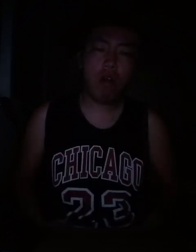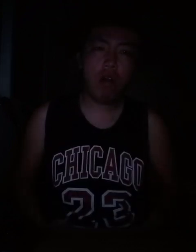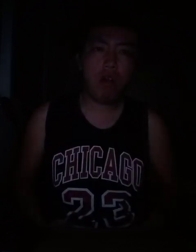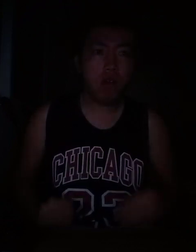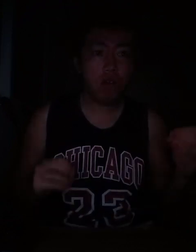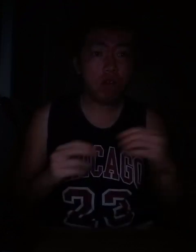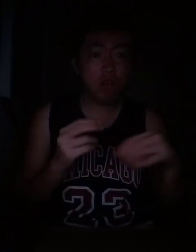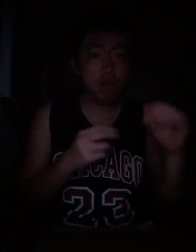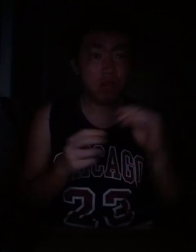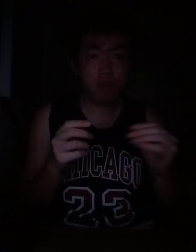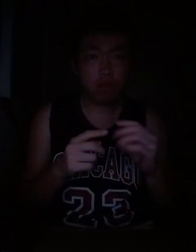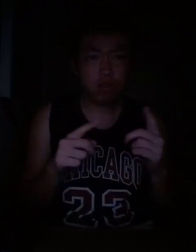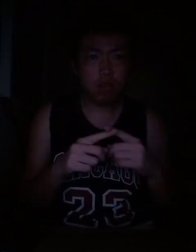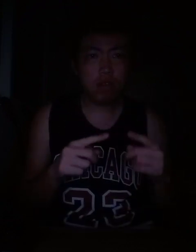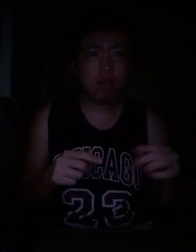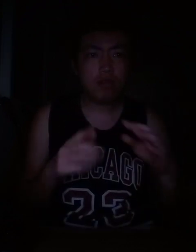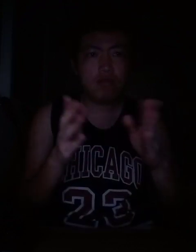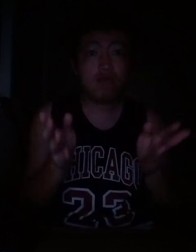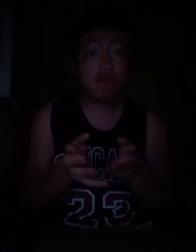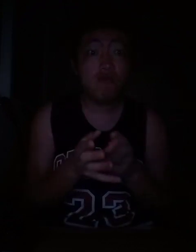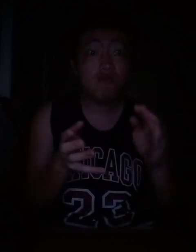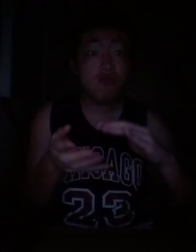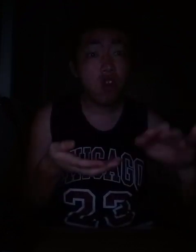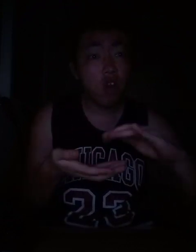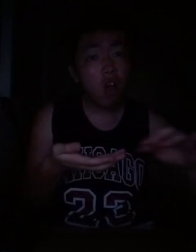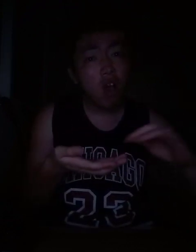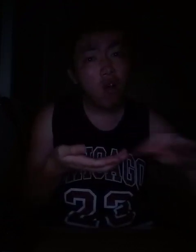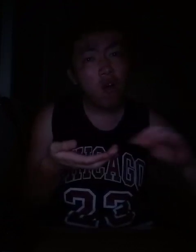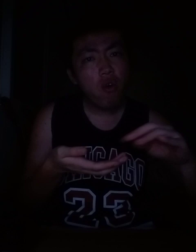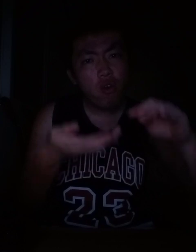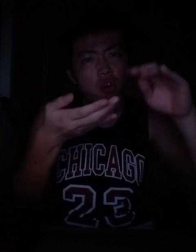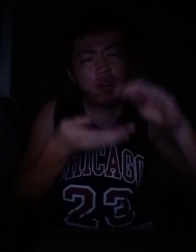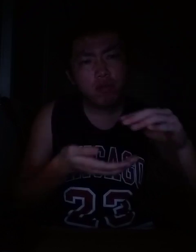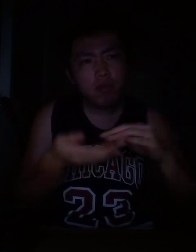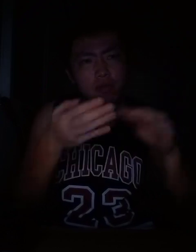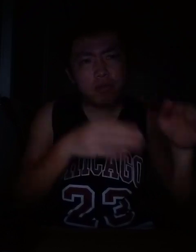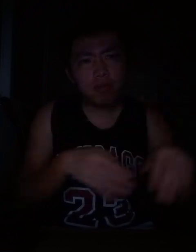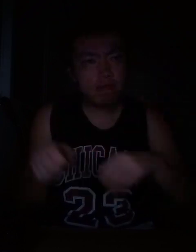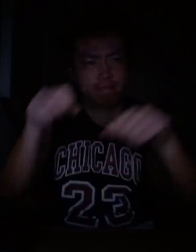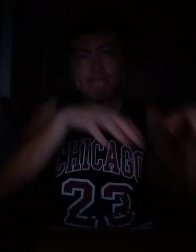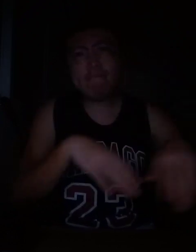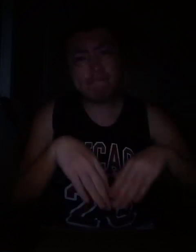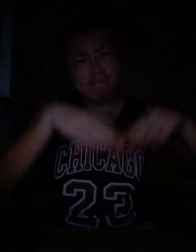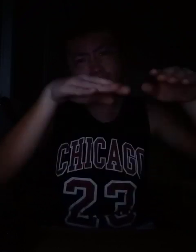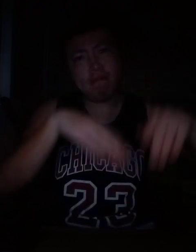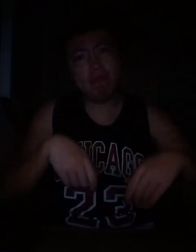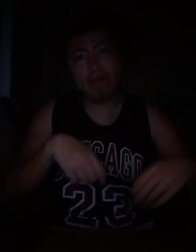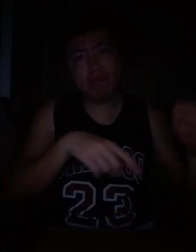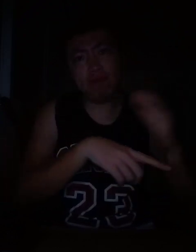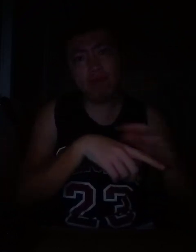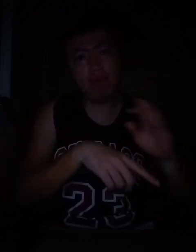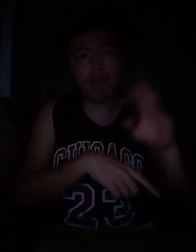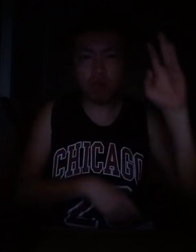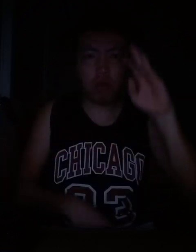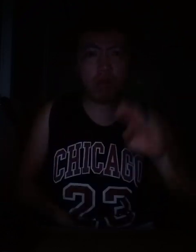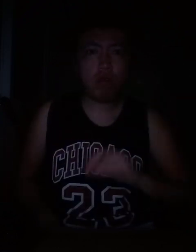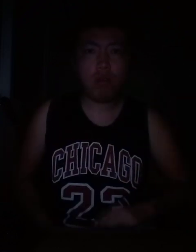전동식은 아니거든요. 수동식에서 누르면 올려서 붓고 수동으로 누르니까 내려오다가 끼는 것 같아요.